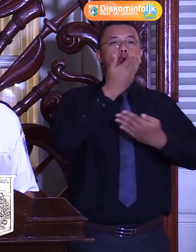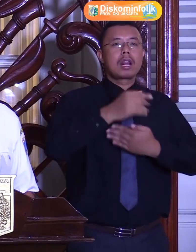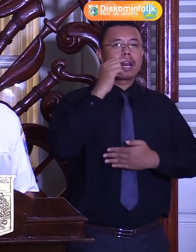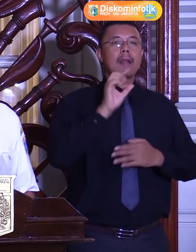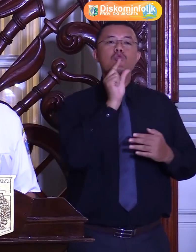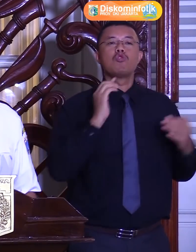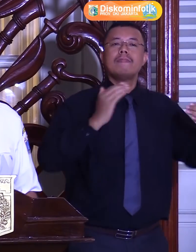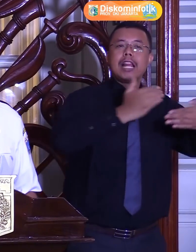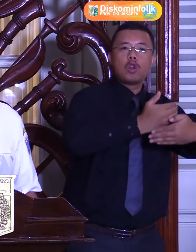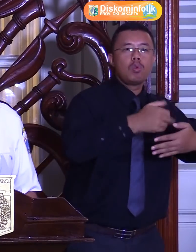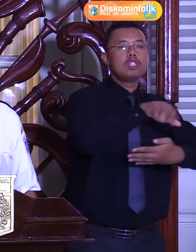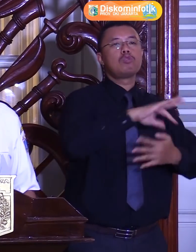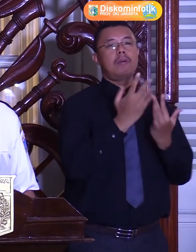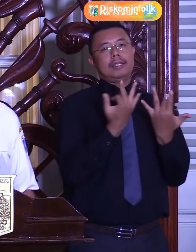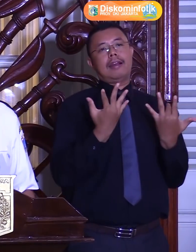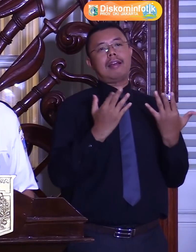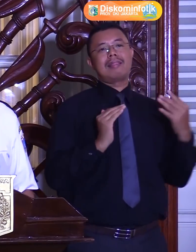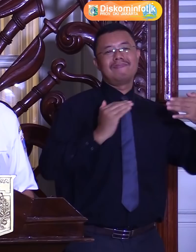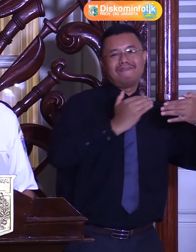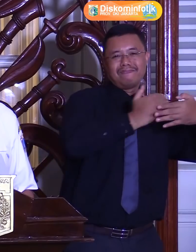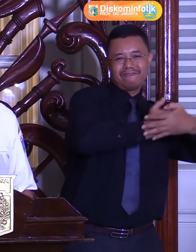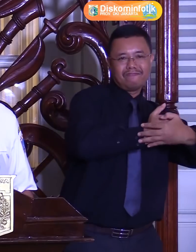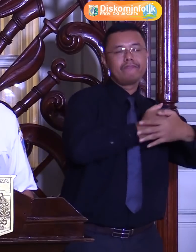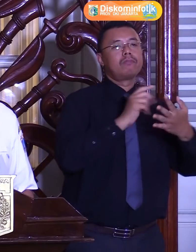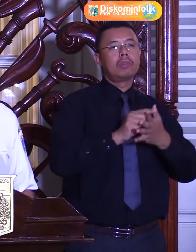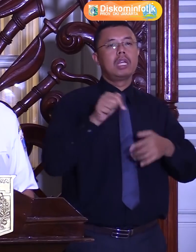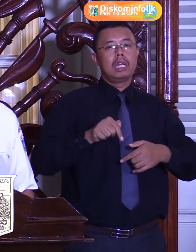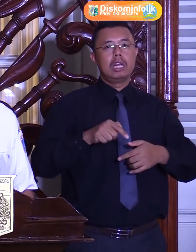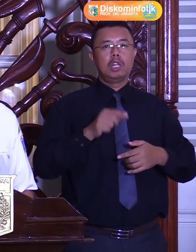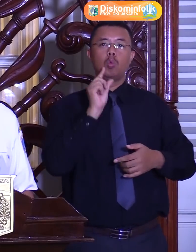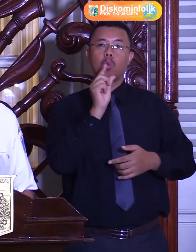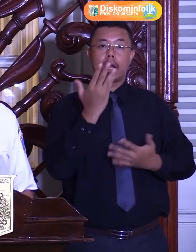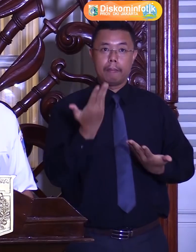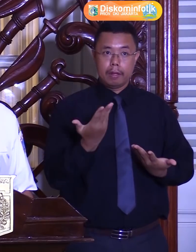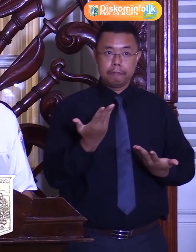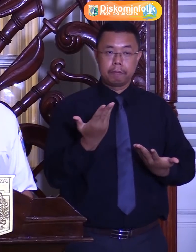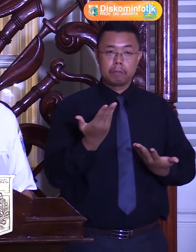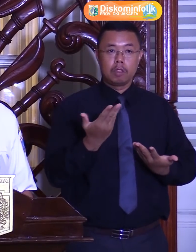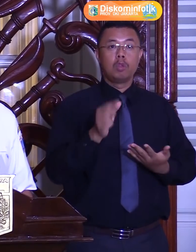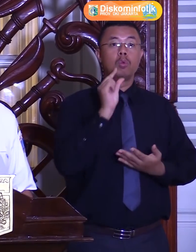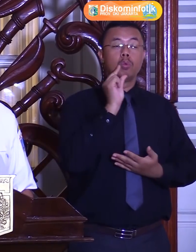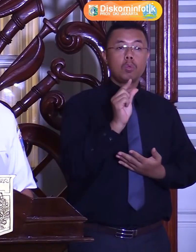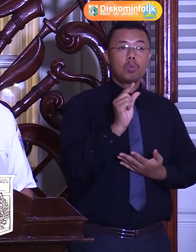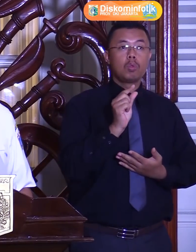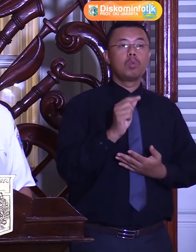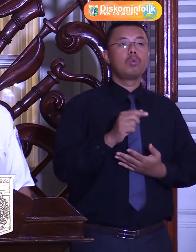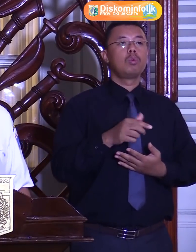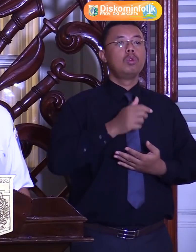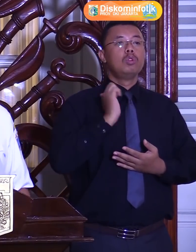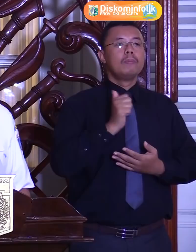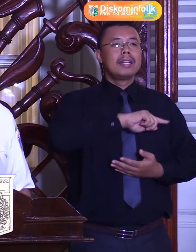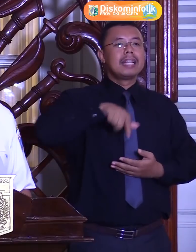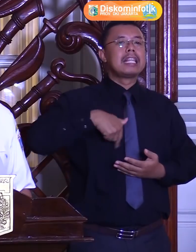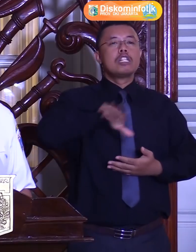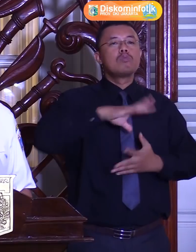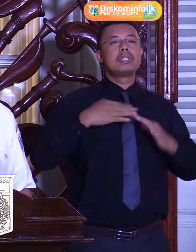program perlindungan setiap warga negara. Dan ini dilakukan untuk memastikan kita semua